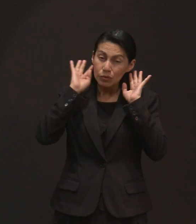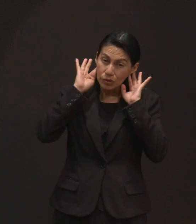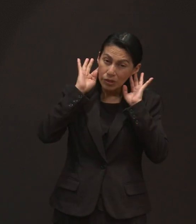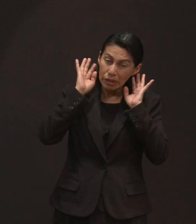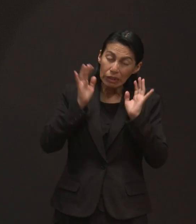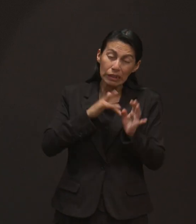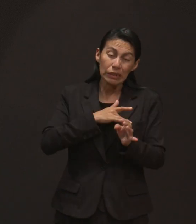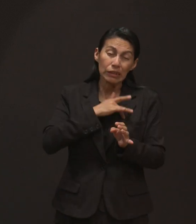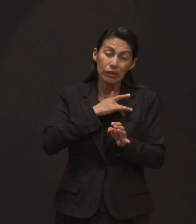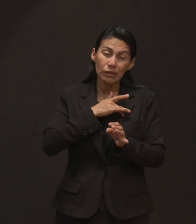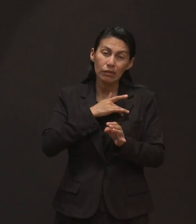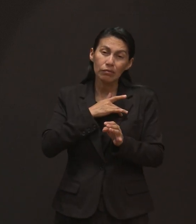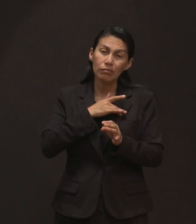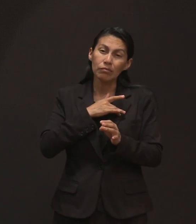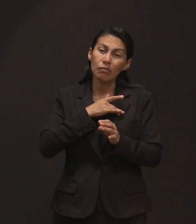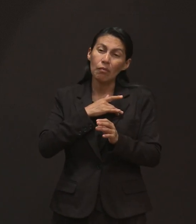sentir.